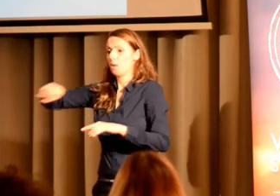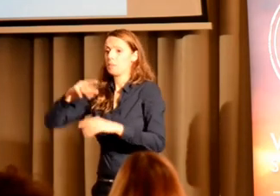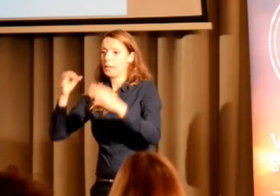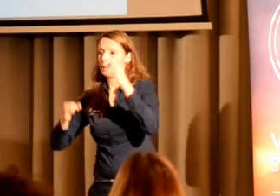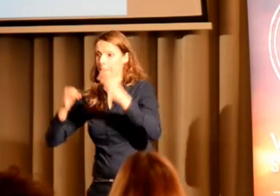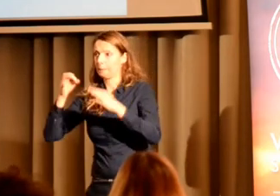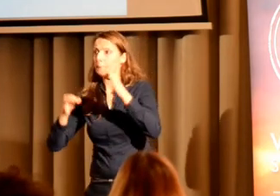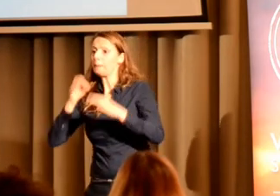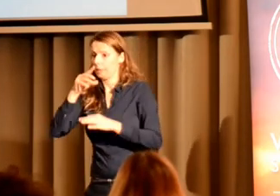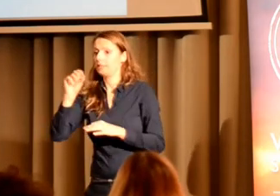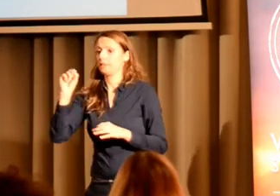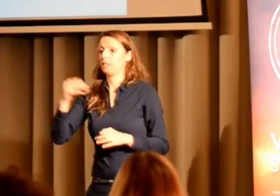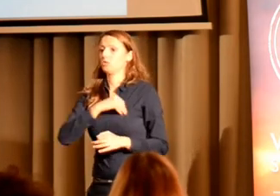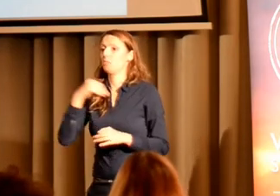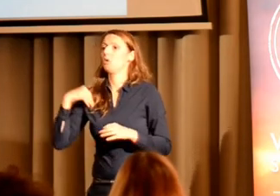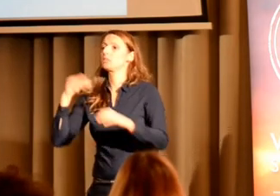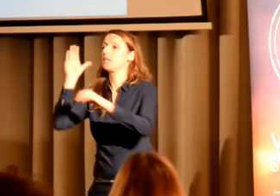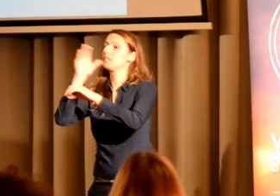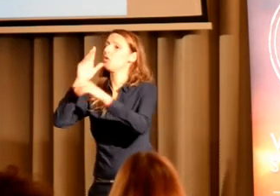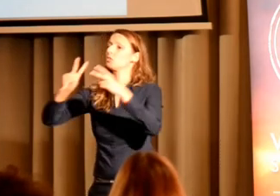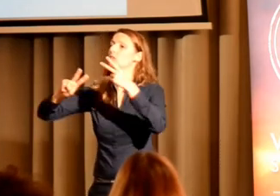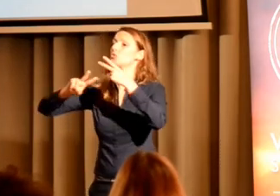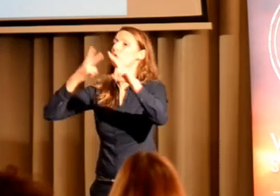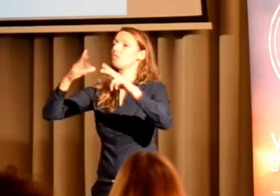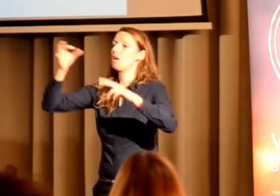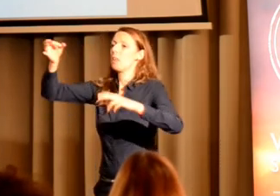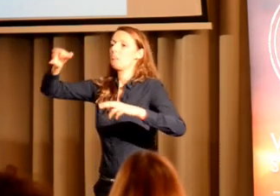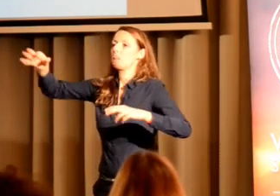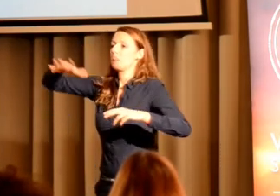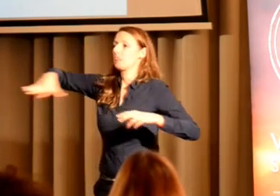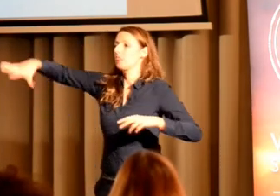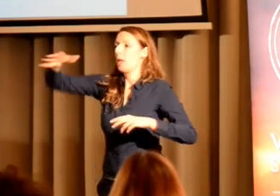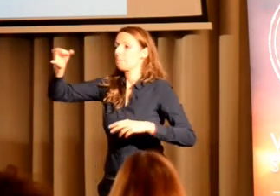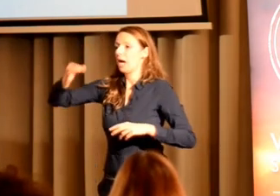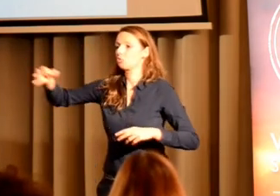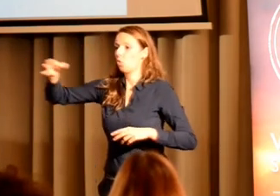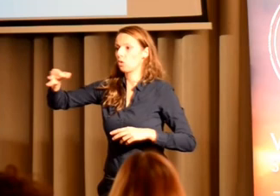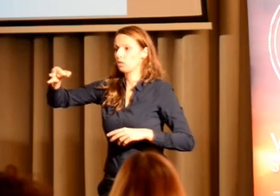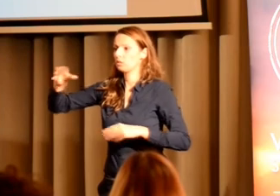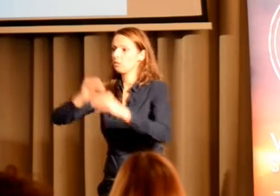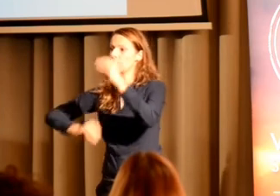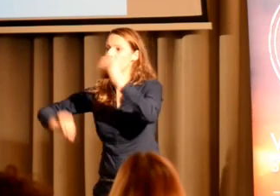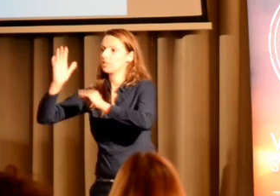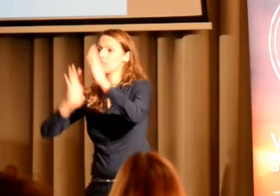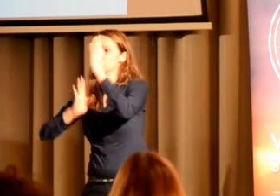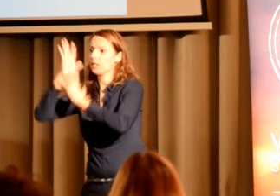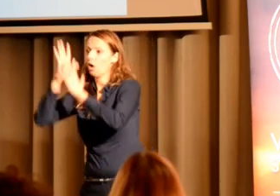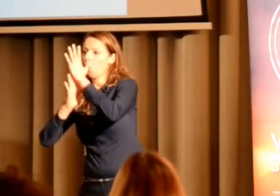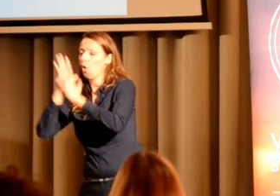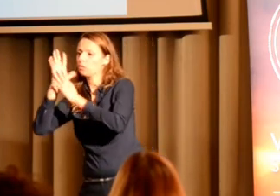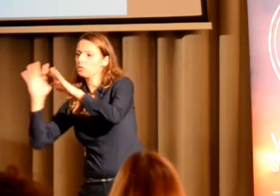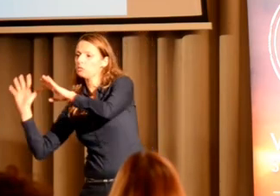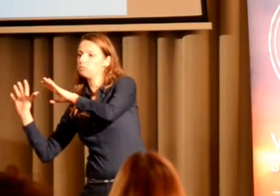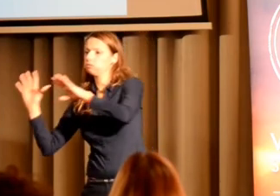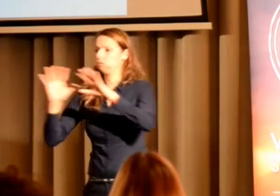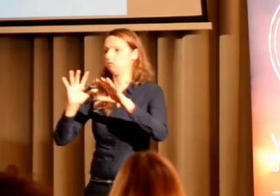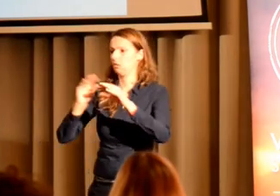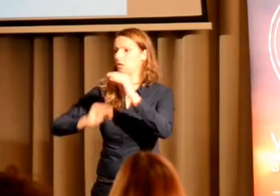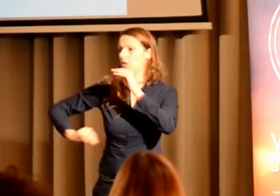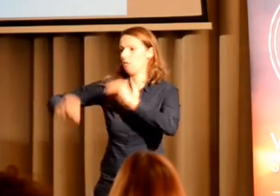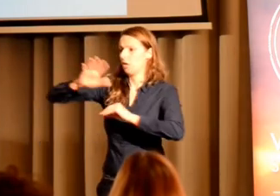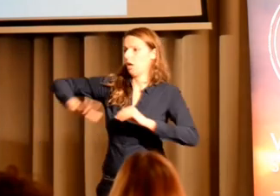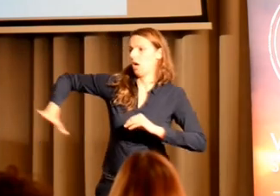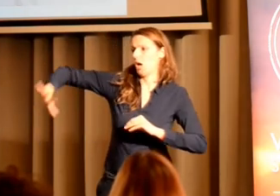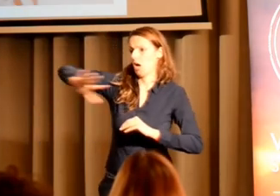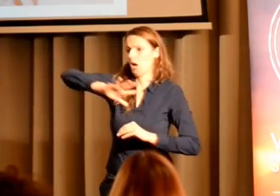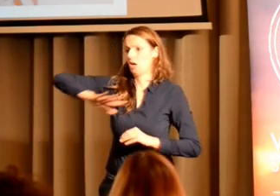zasiedliły Polskę zachodnią, pochodziły głównie z rejonu Mazur, czyli z lasów na piwocko-rakowskich puszczych. Białowieskiej i